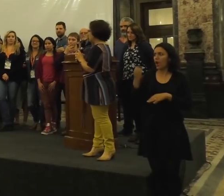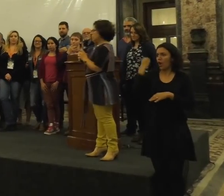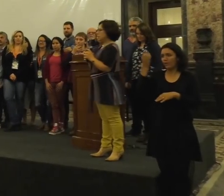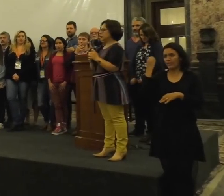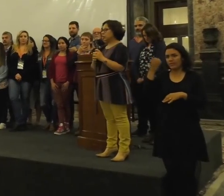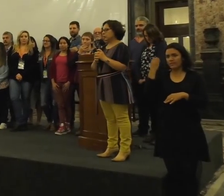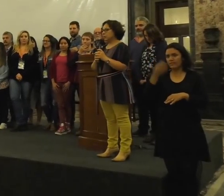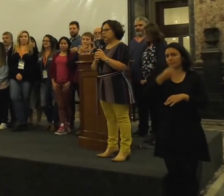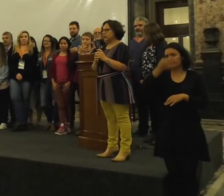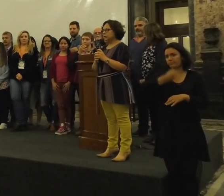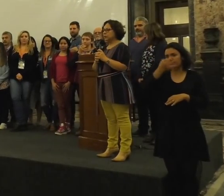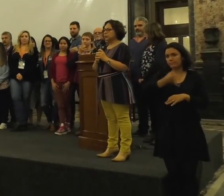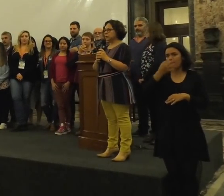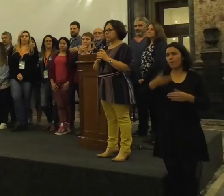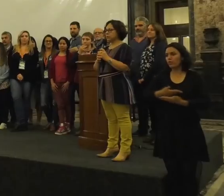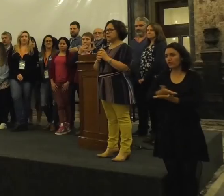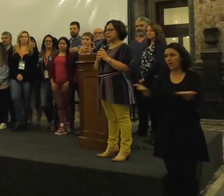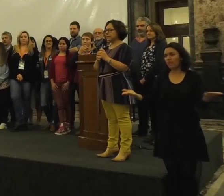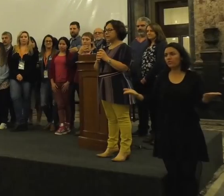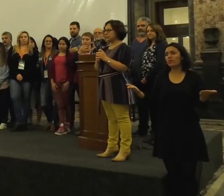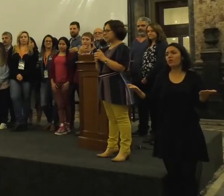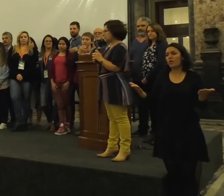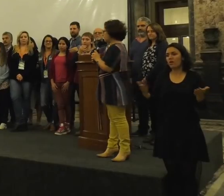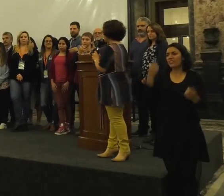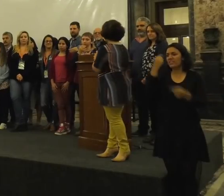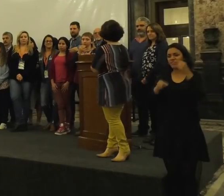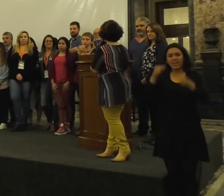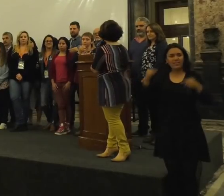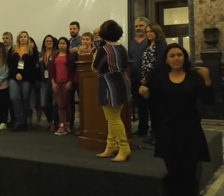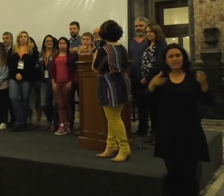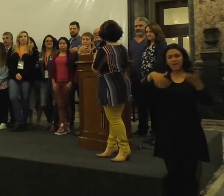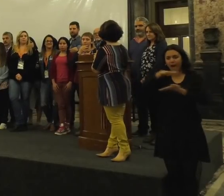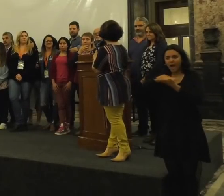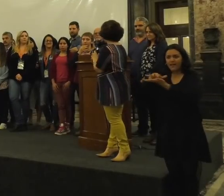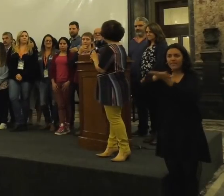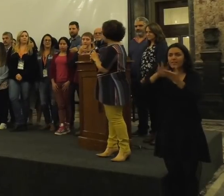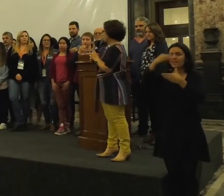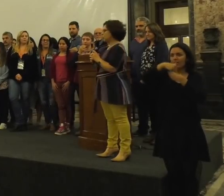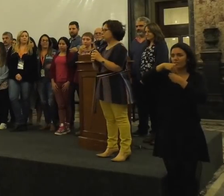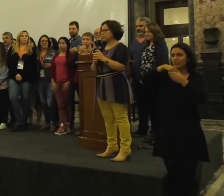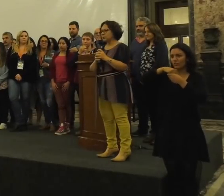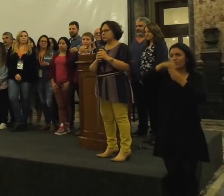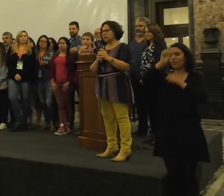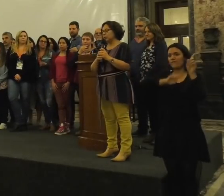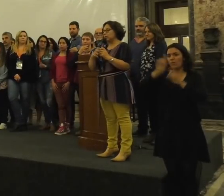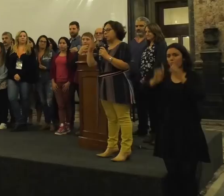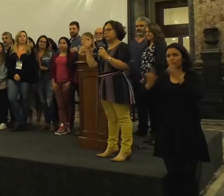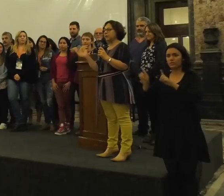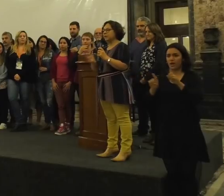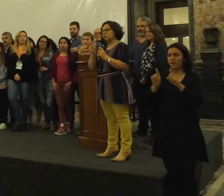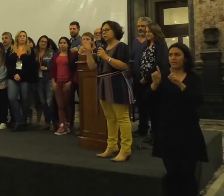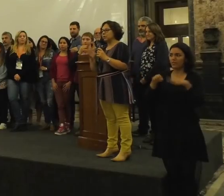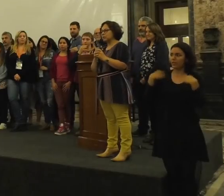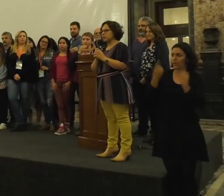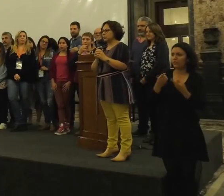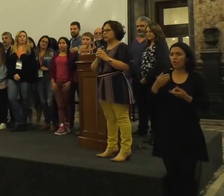centrales, mostrando justamente las distintas aristas de nuestra facultad y de nuestros